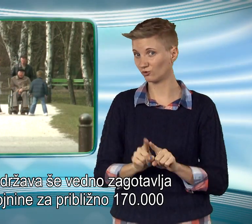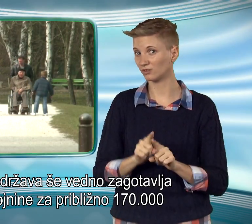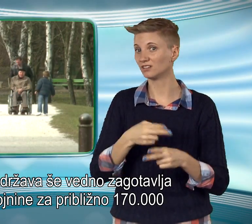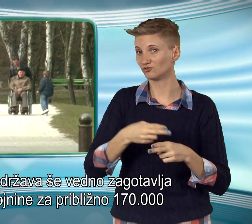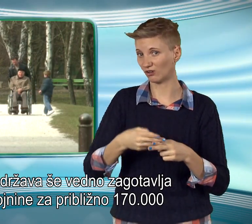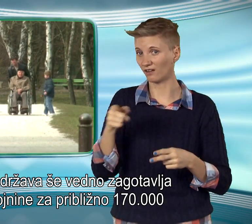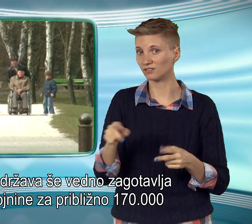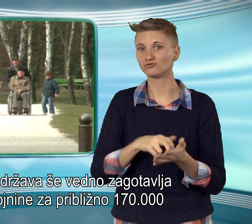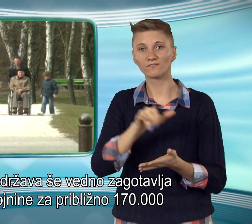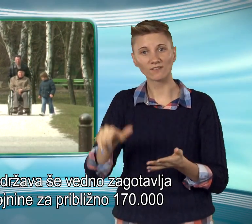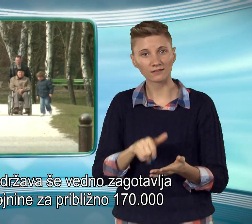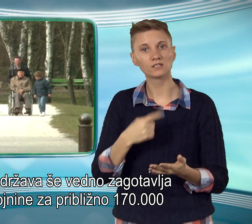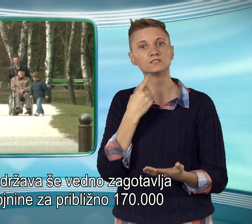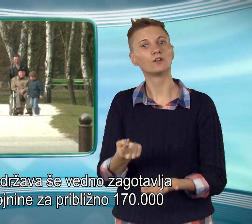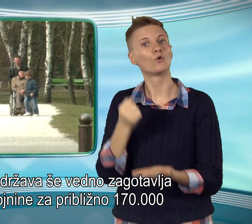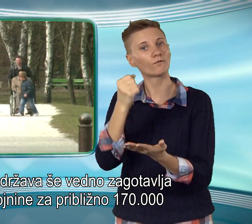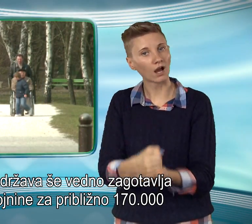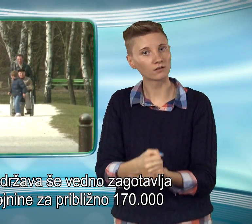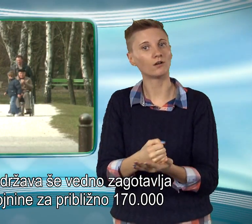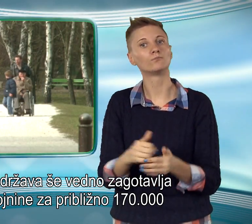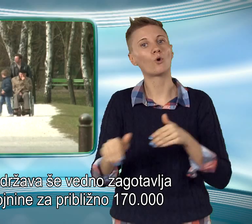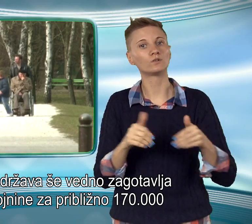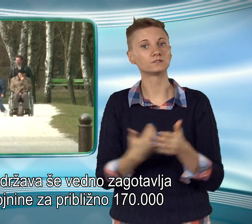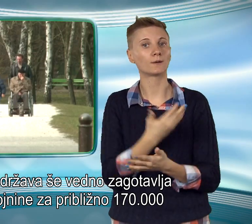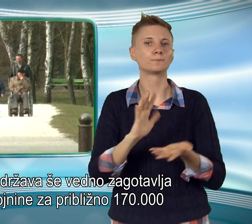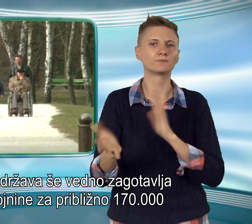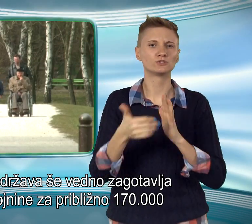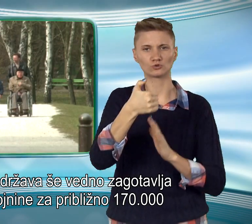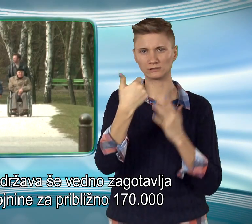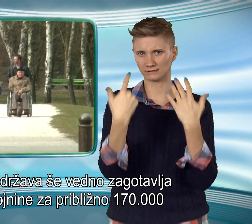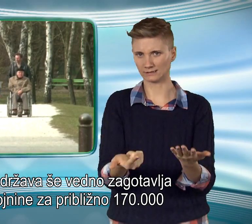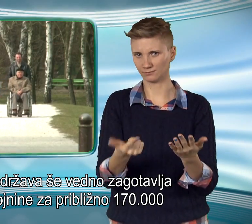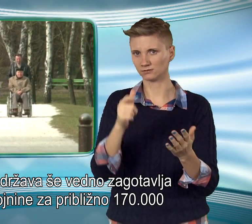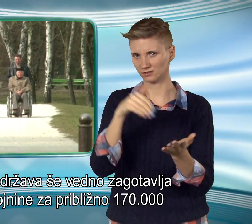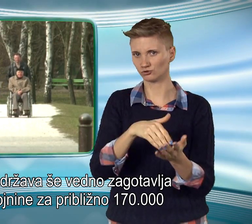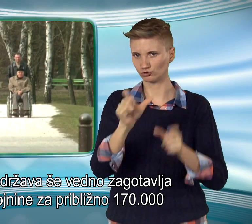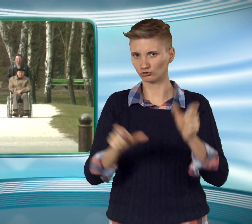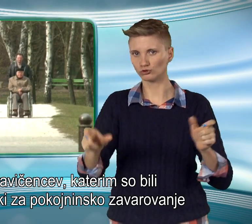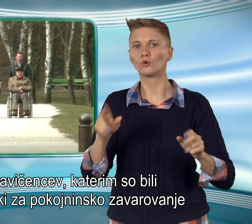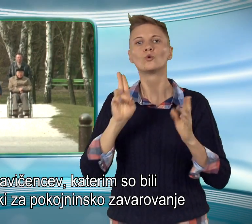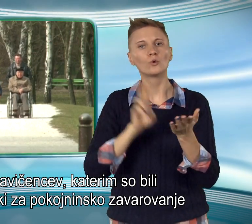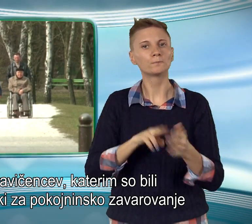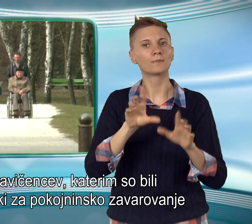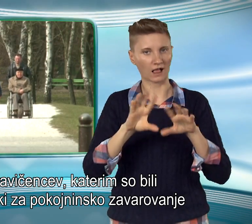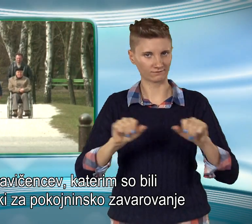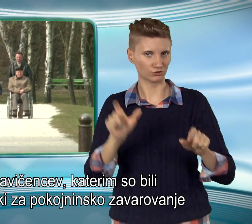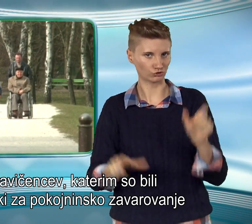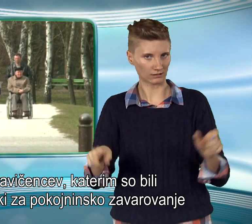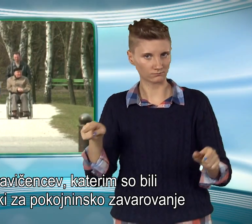Tako država še vedno zagotavlja pokojnine za približno 170 tisoč upravičencev, katerim so bili prispevki za